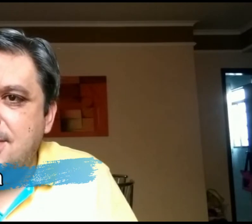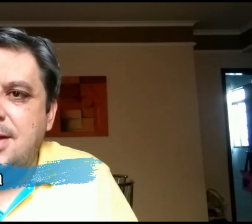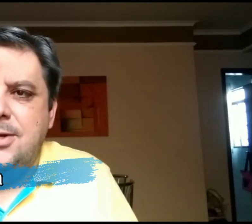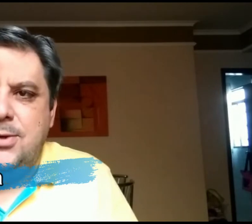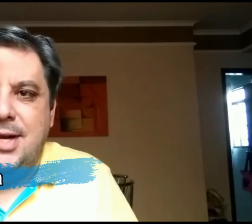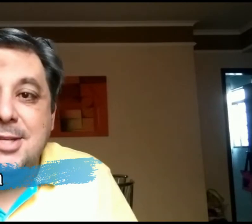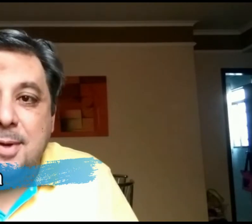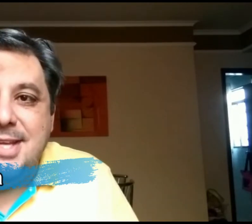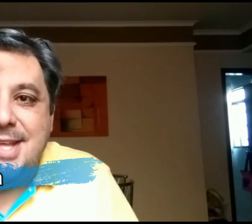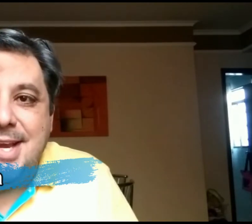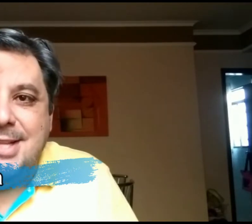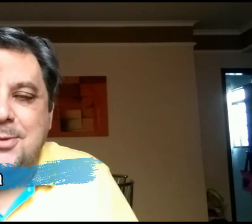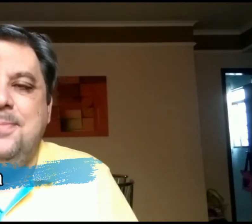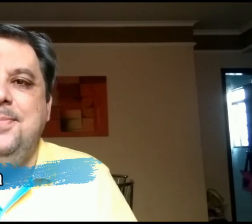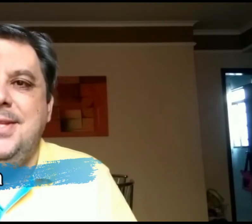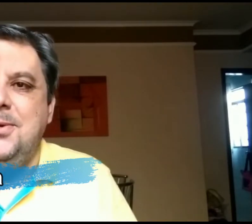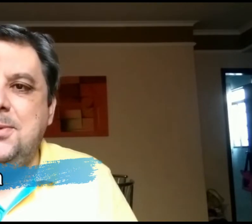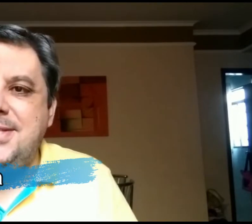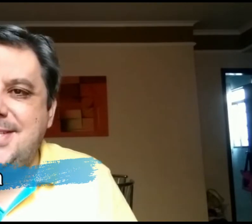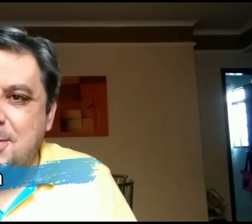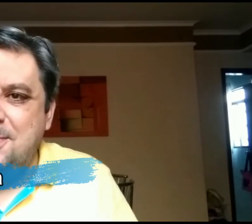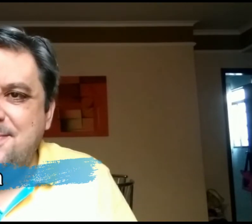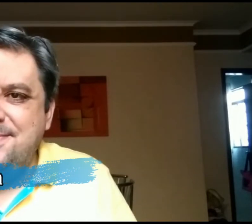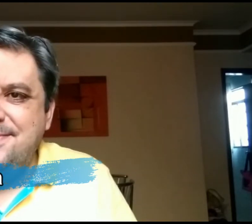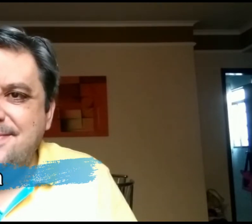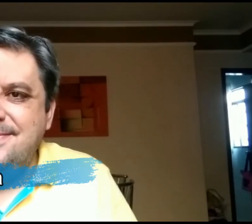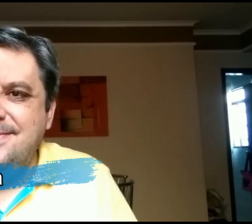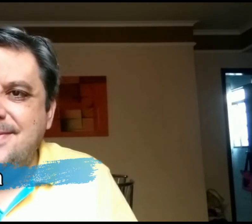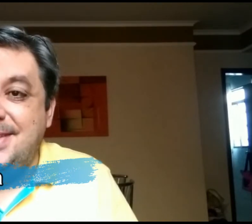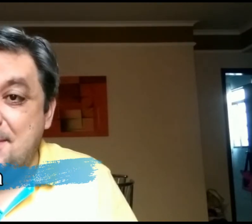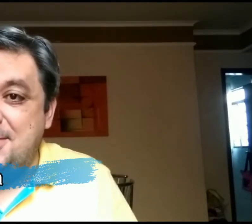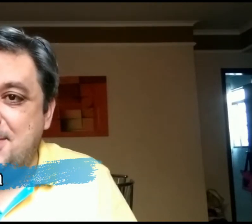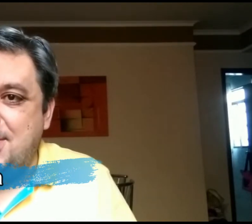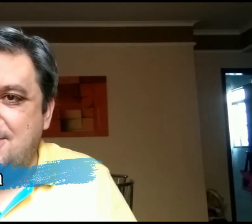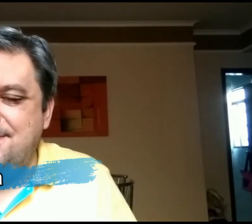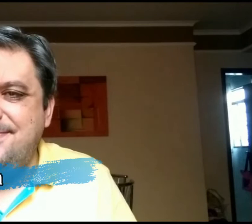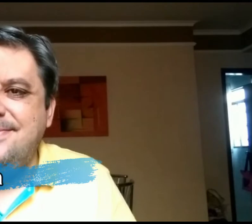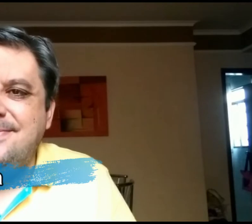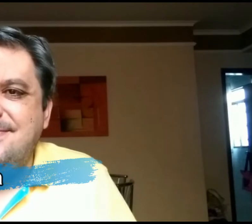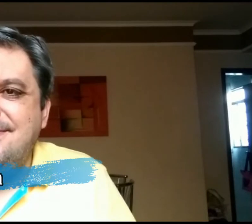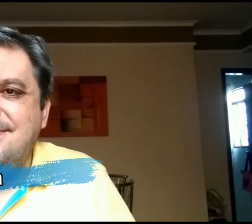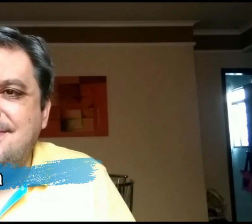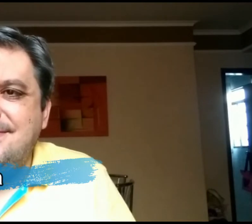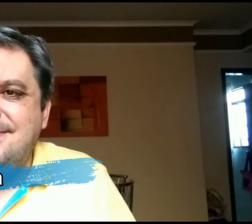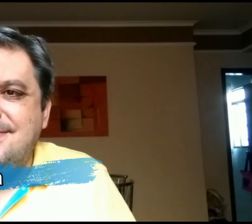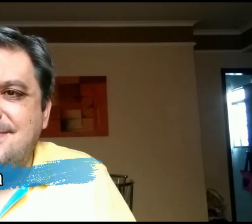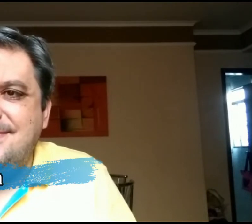abraço. Jornalismo aqui tem lado. O seu. Até mais, pessoal.